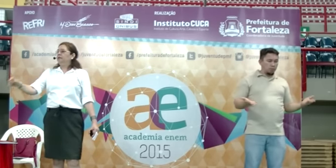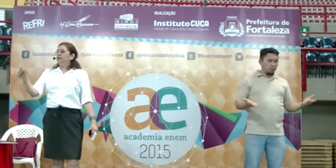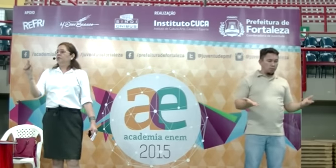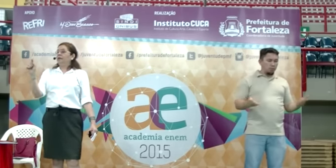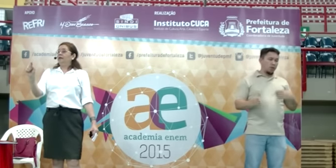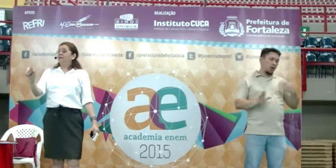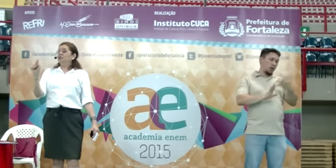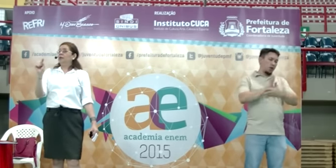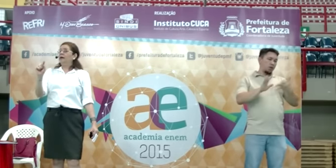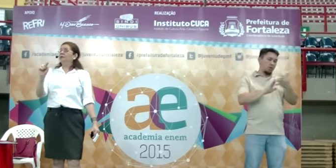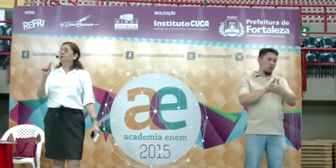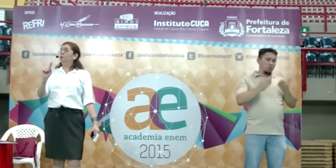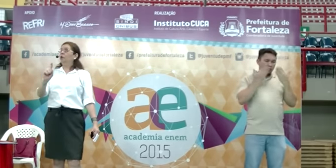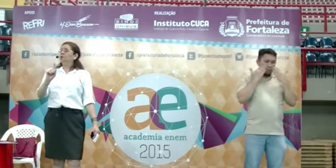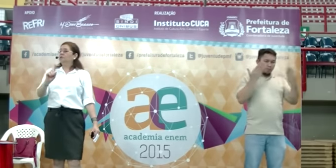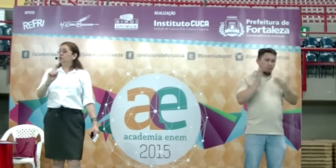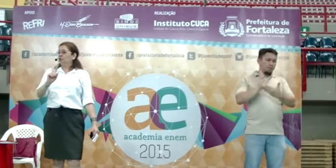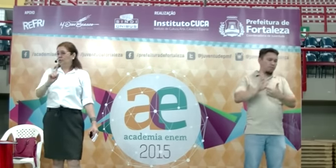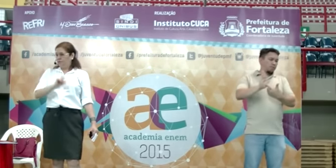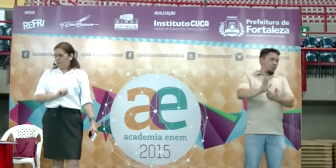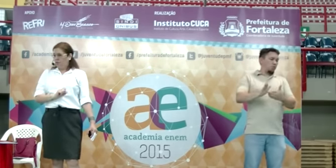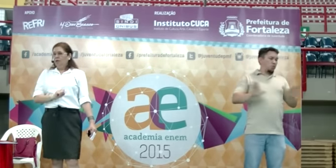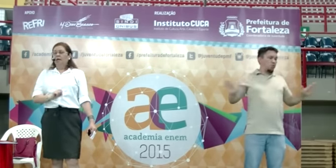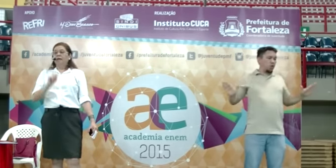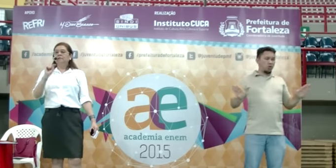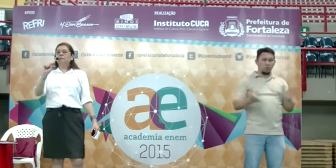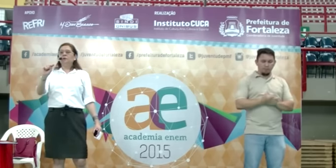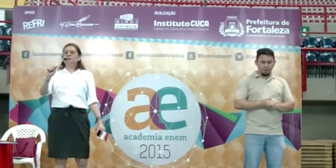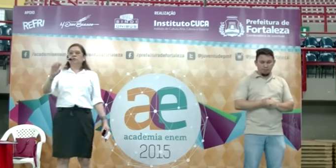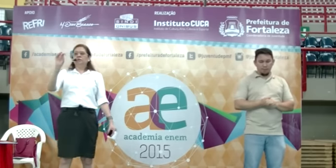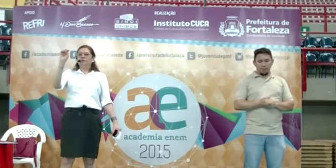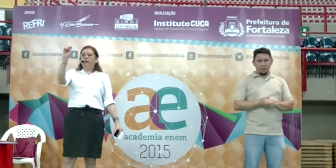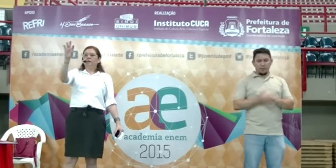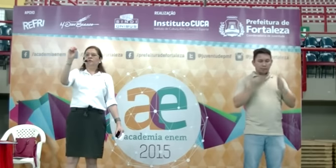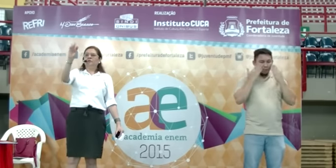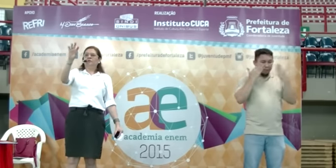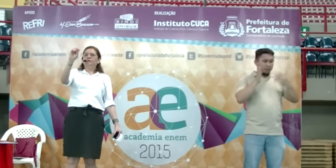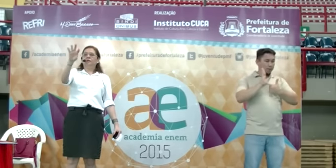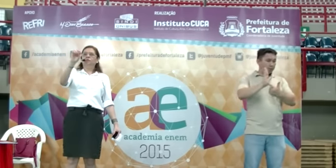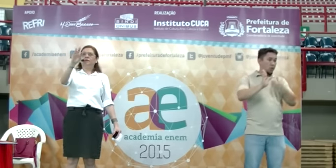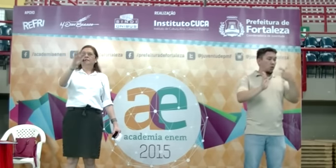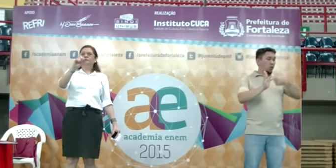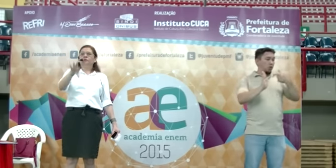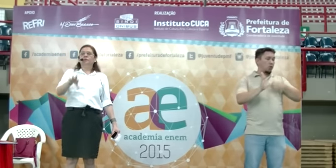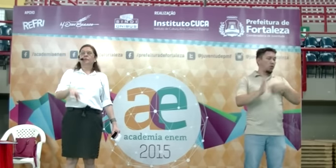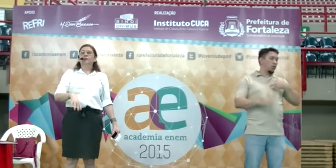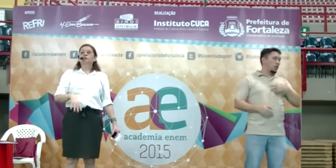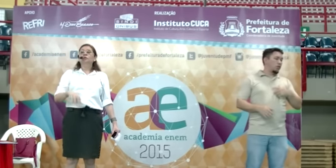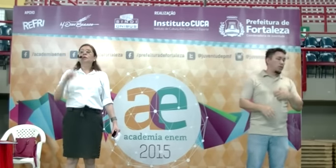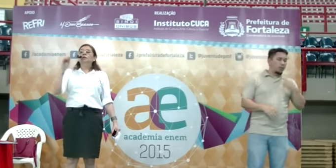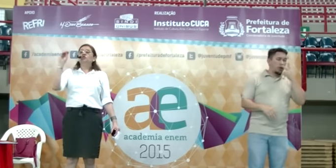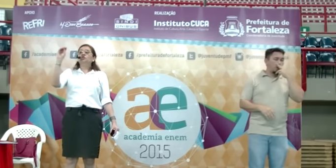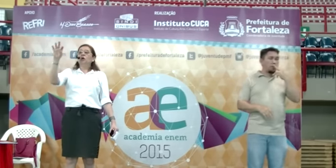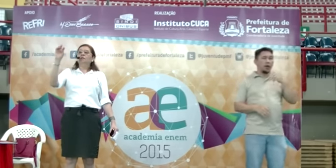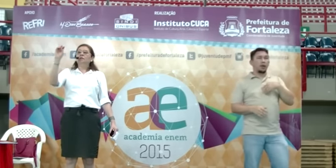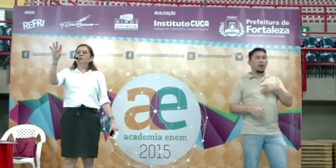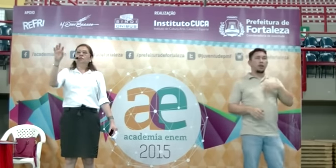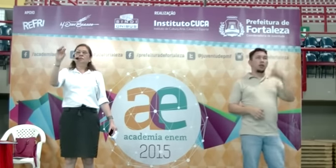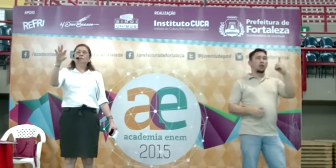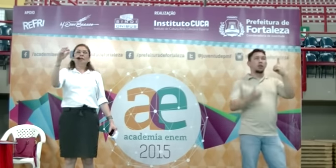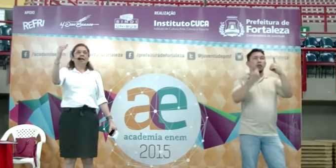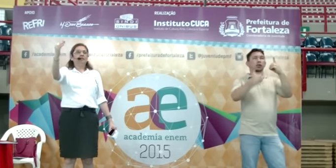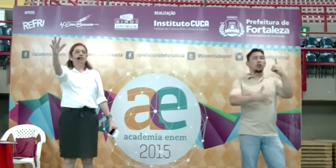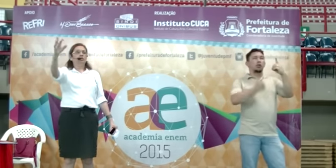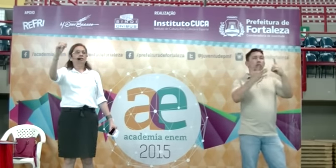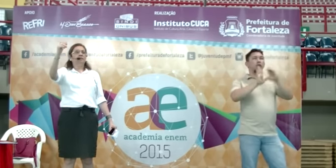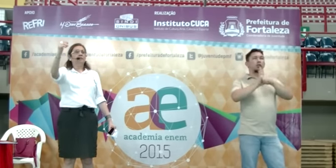nome desse texto é texto expositivo. Expositivo é quando você fica no desenvolvimento só